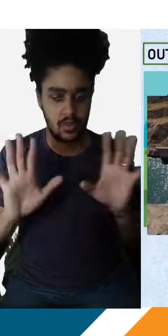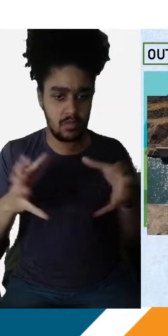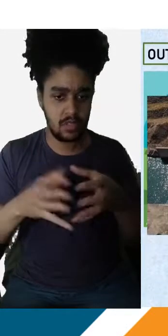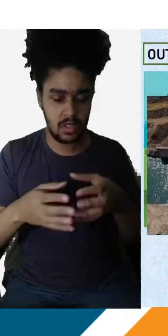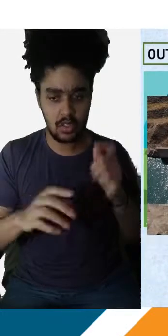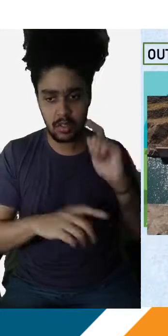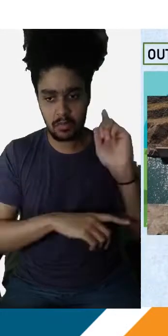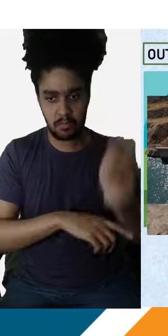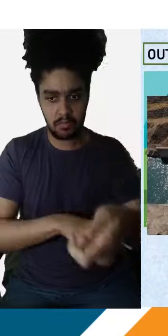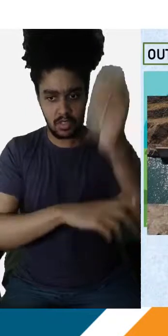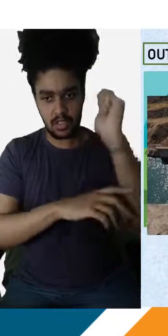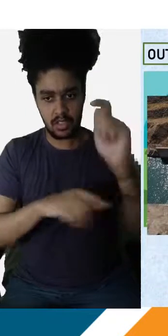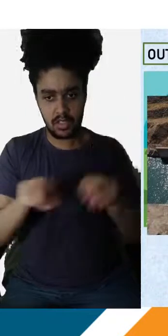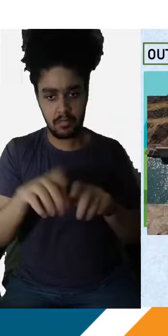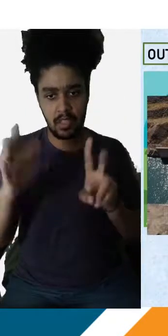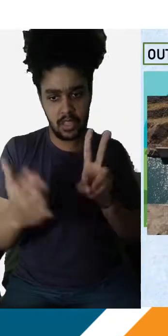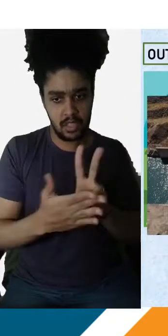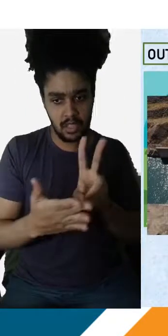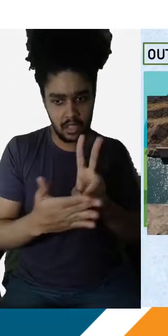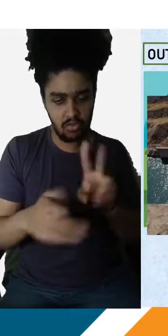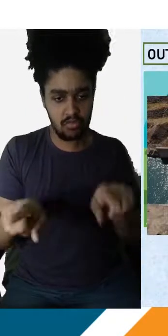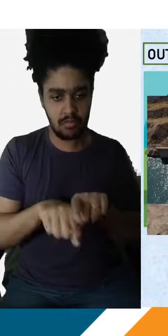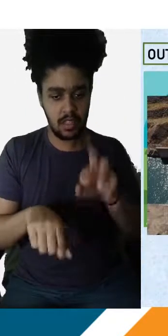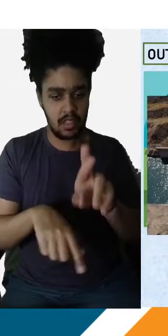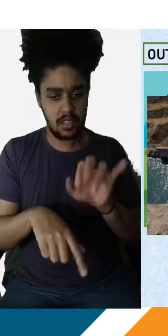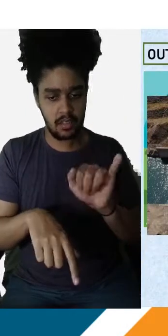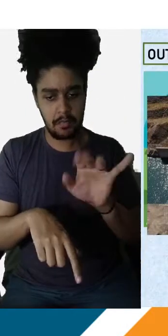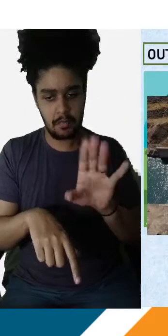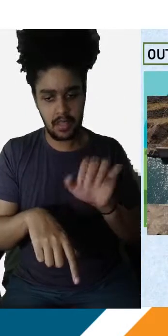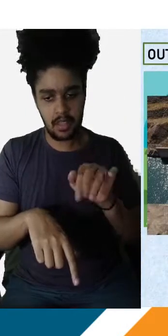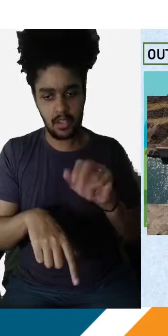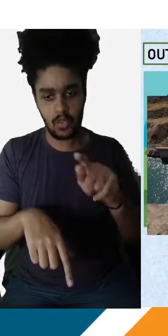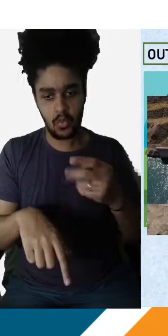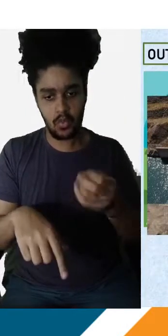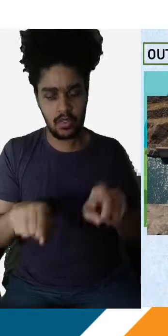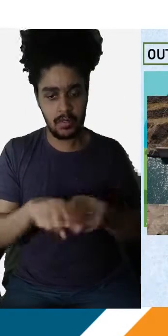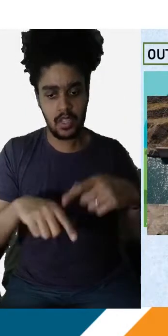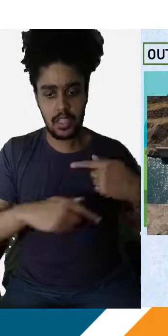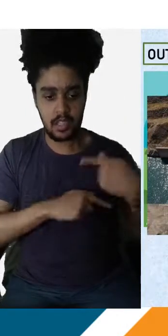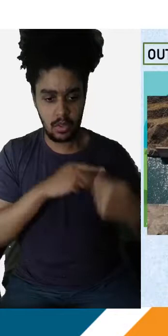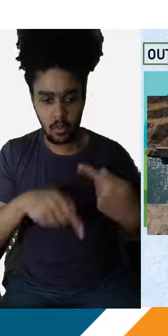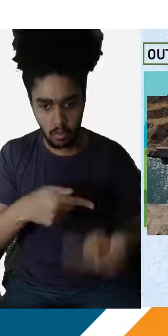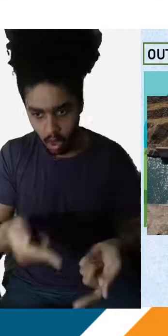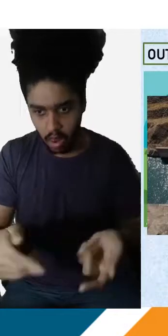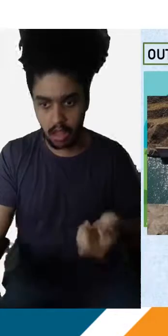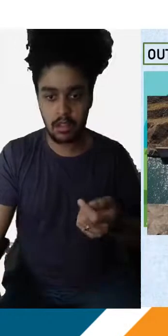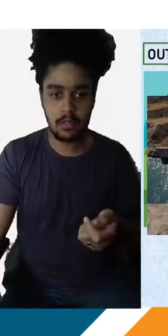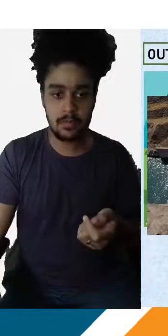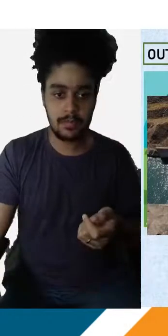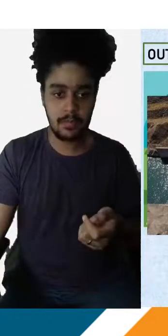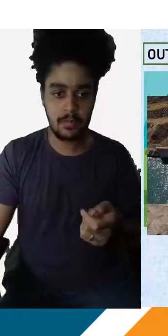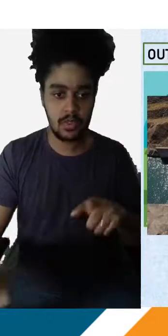pesqueiras, comunidades indígenas, de ribeirinhos, quilombolas, ou seja, isso pode